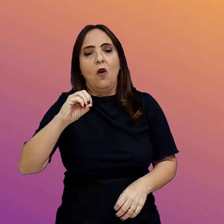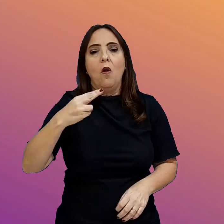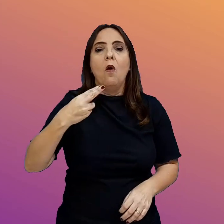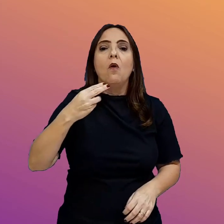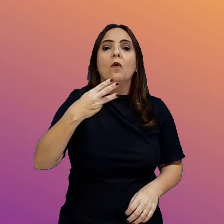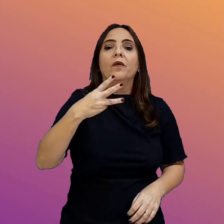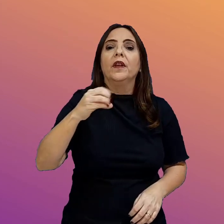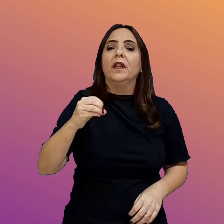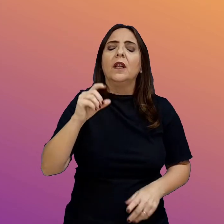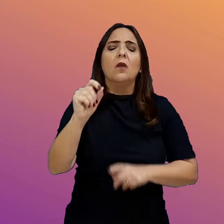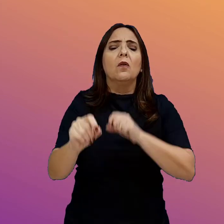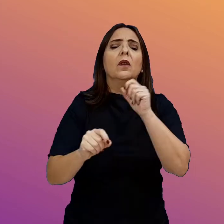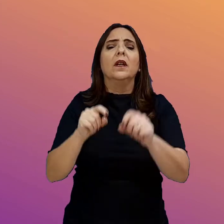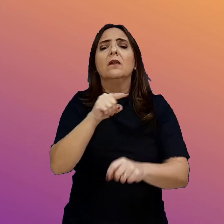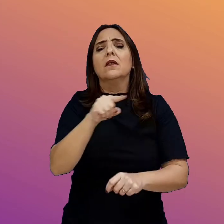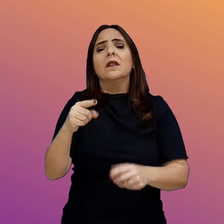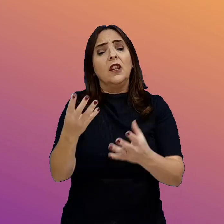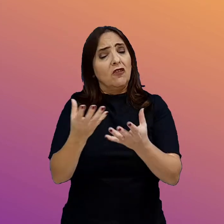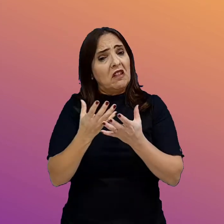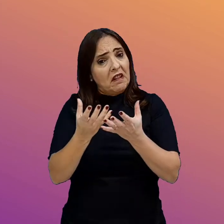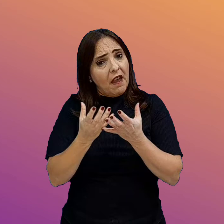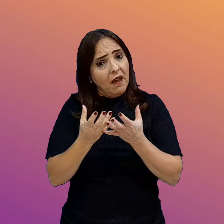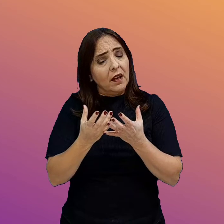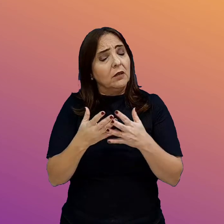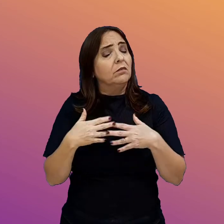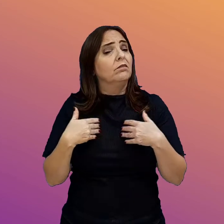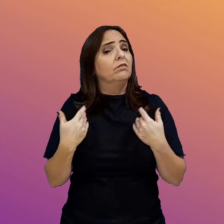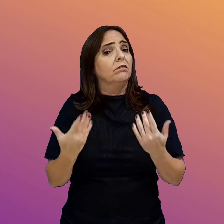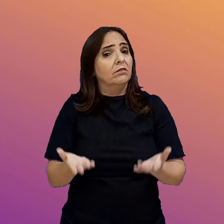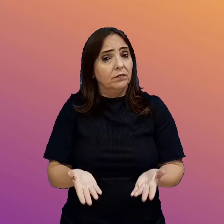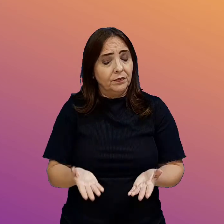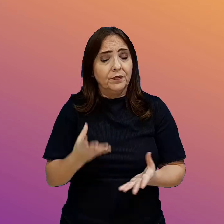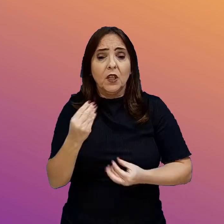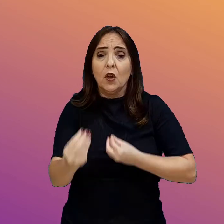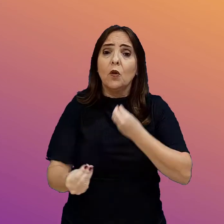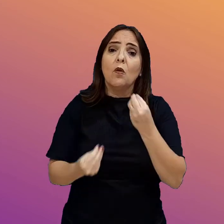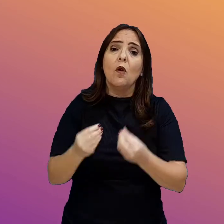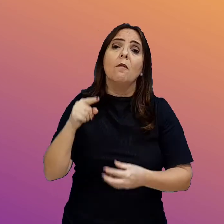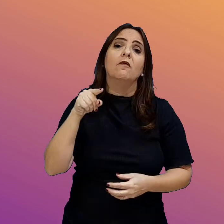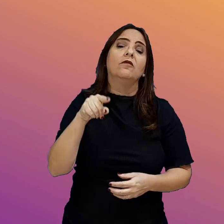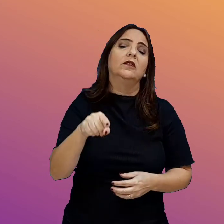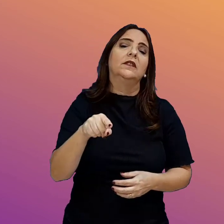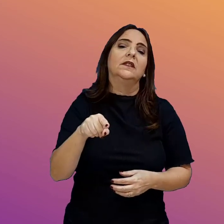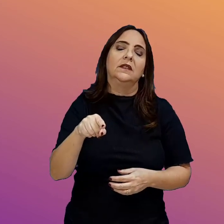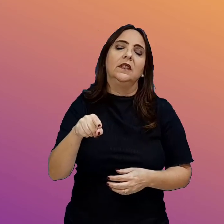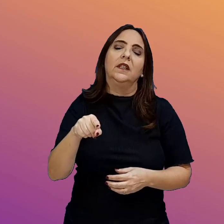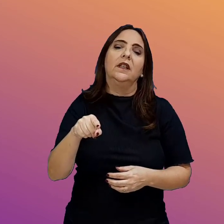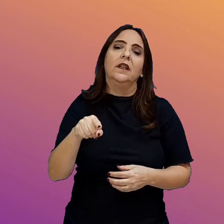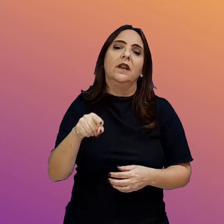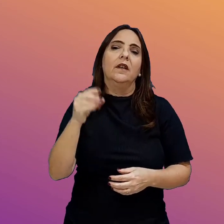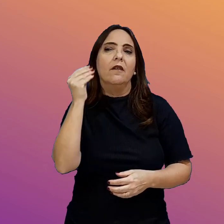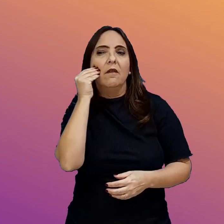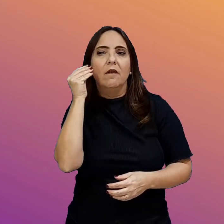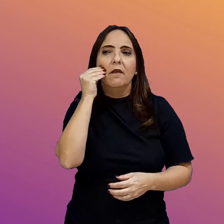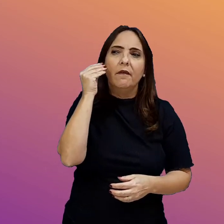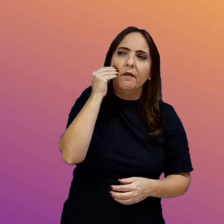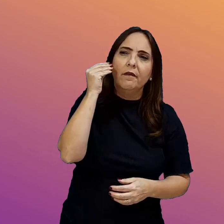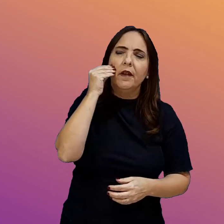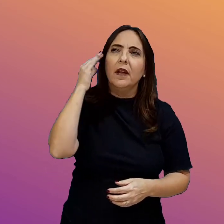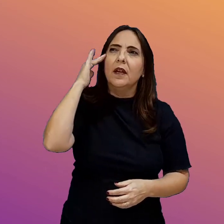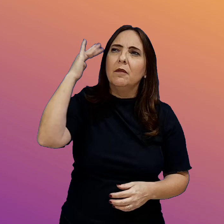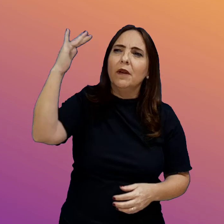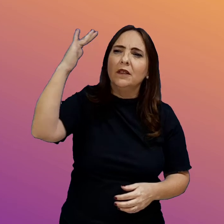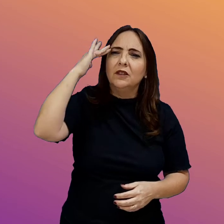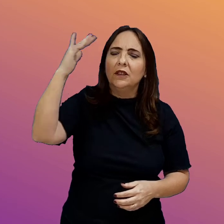para ele? O que você, como é que você vê ele casado, como pai